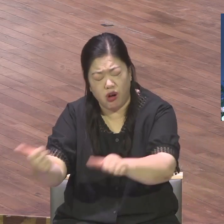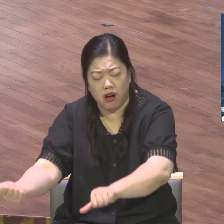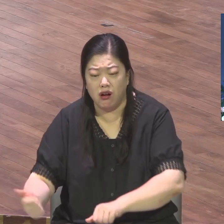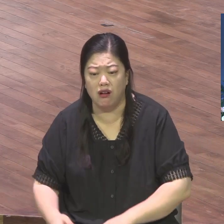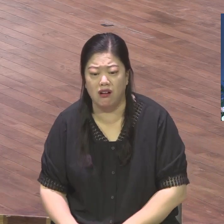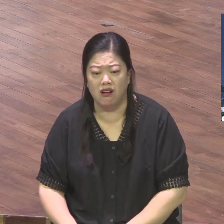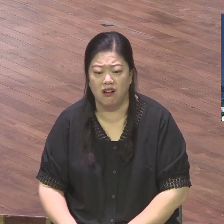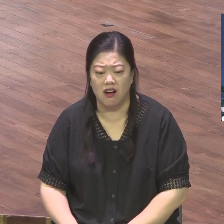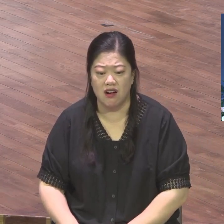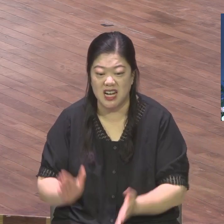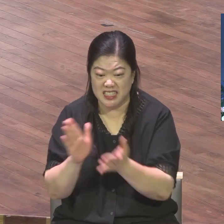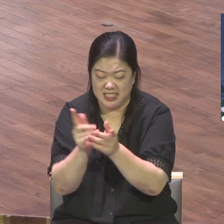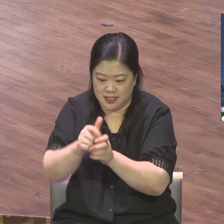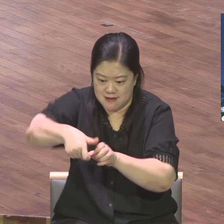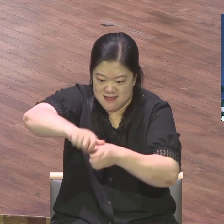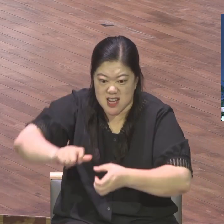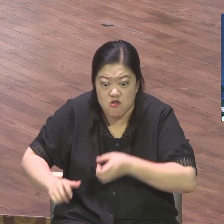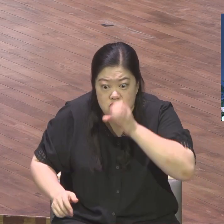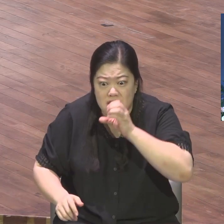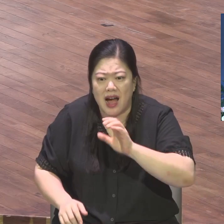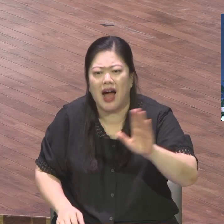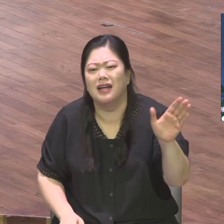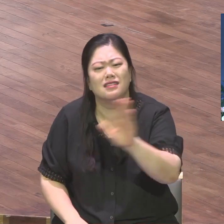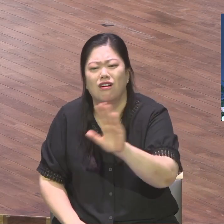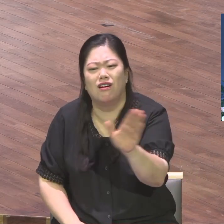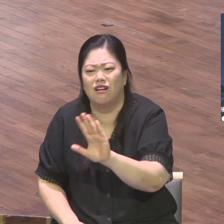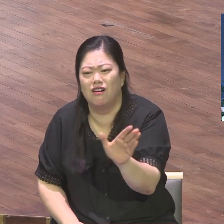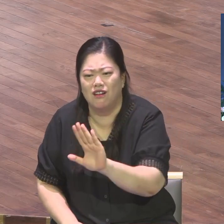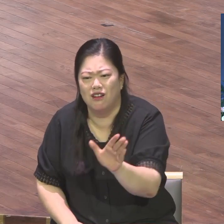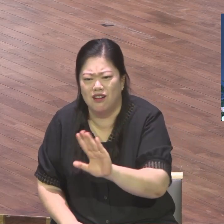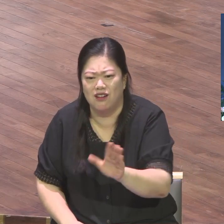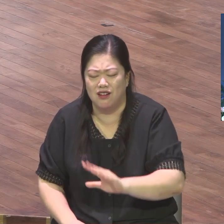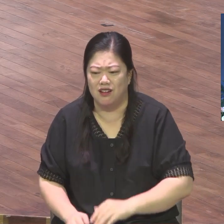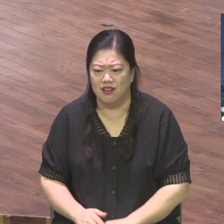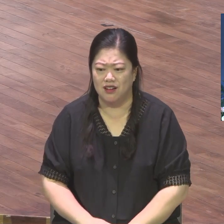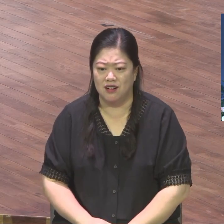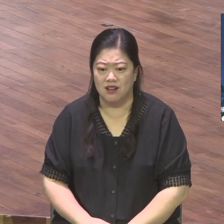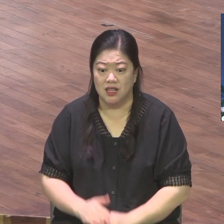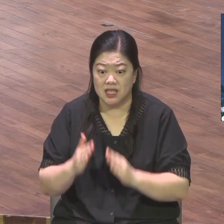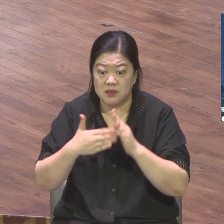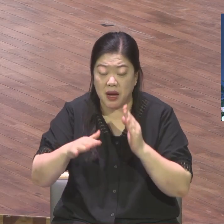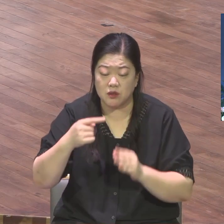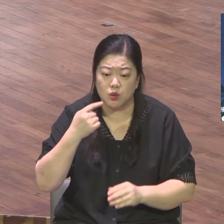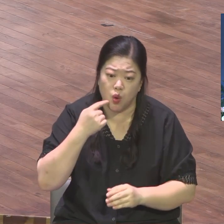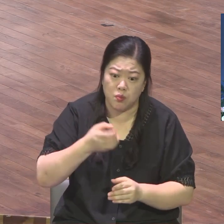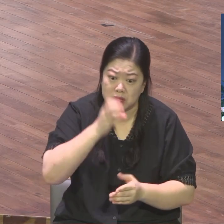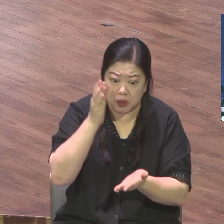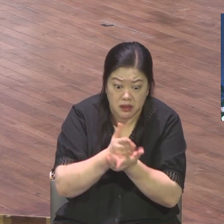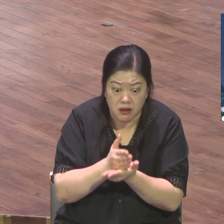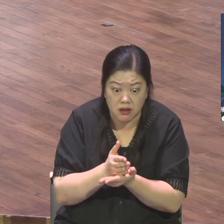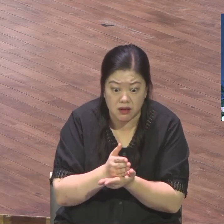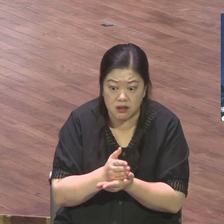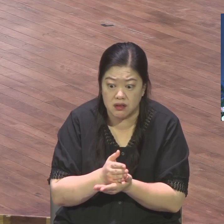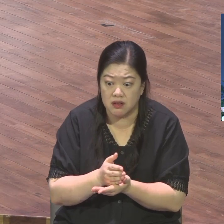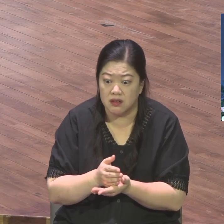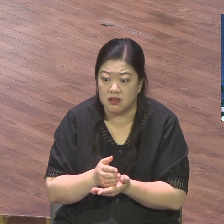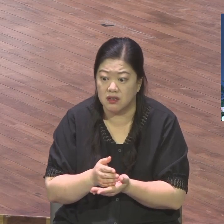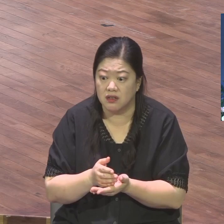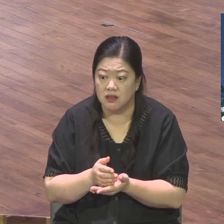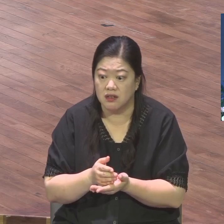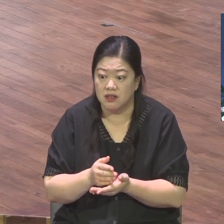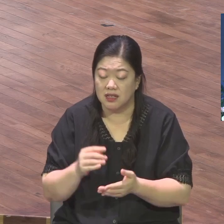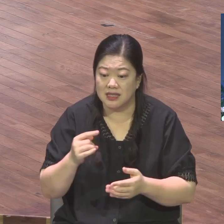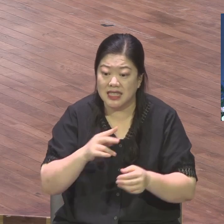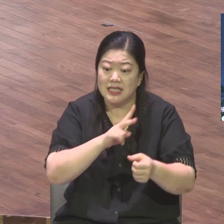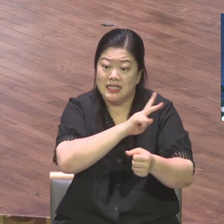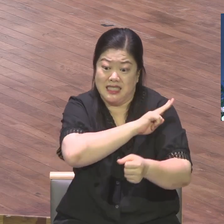말이 아니라니까요 지금. 어? 집에 가서 절대 하면 안 돼요. 이 이단들이 하는 거예요. 이단들이.